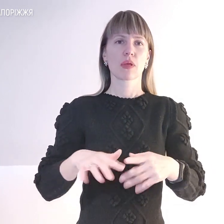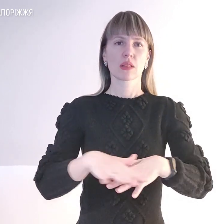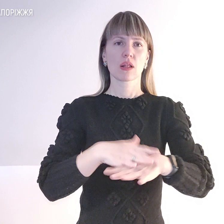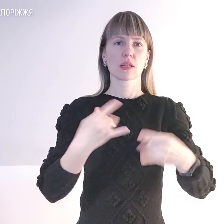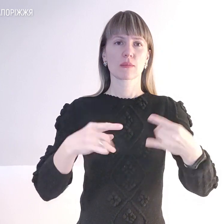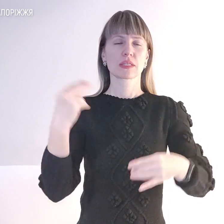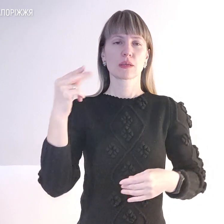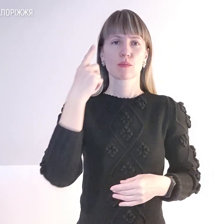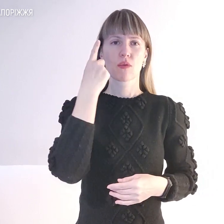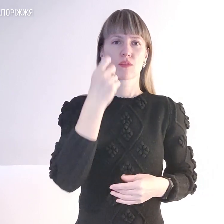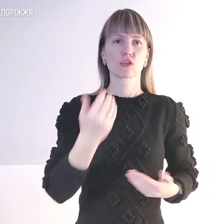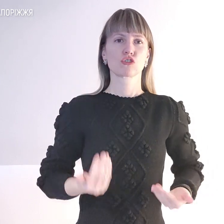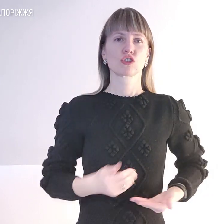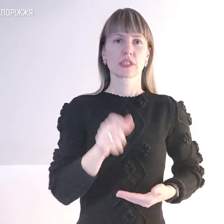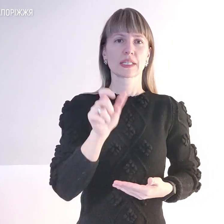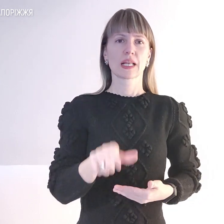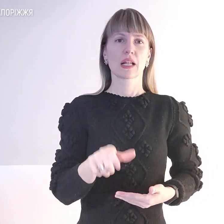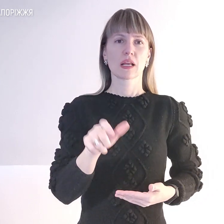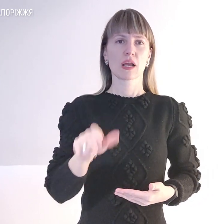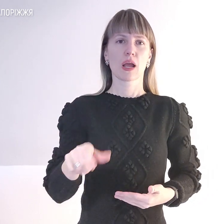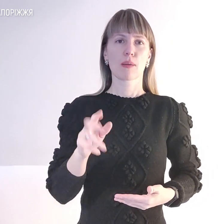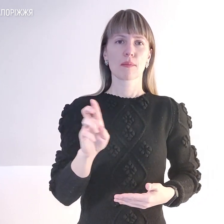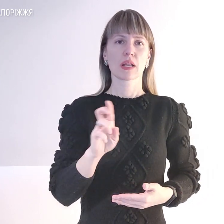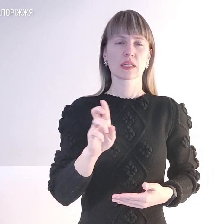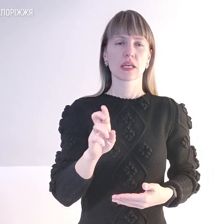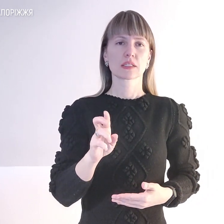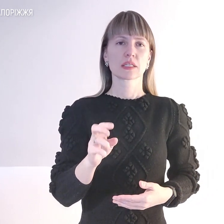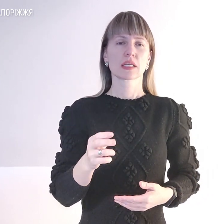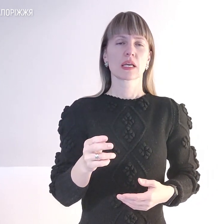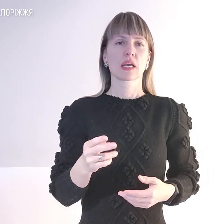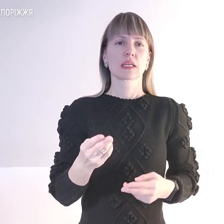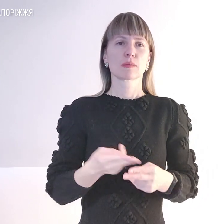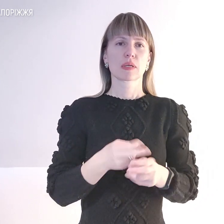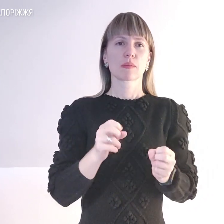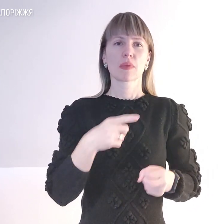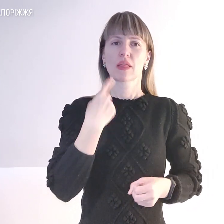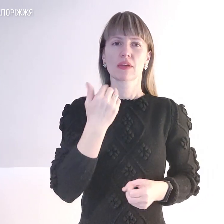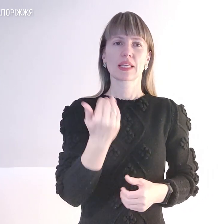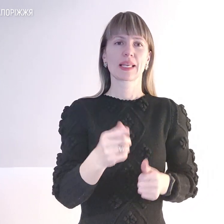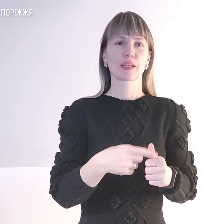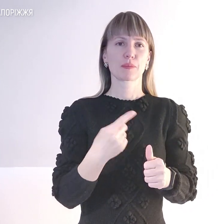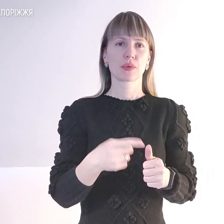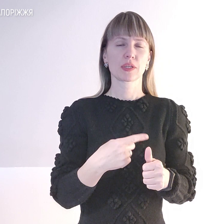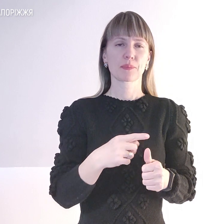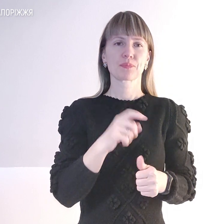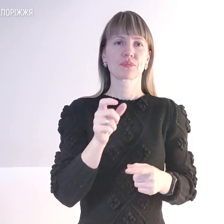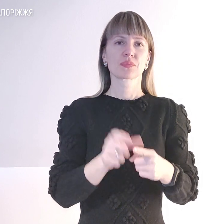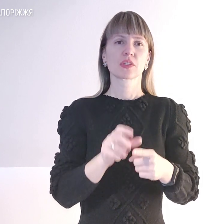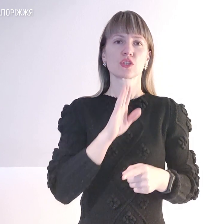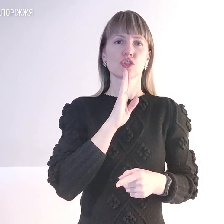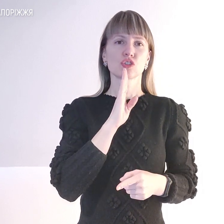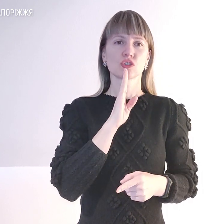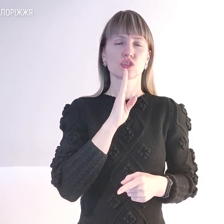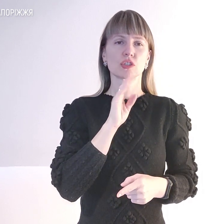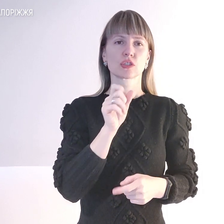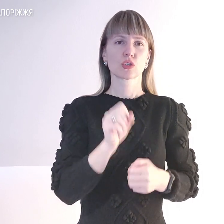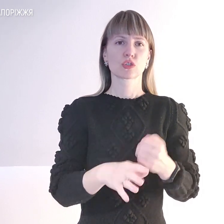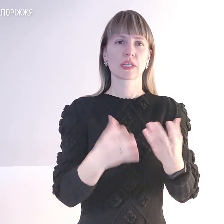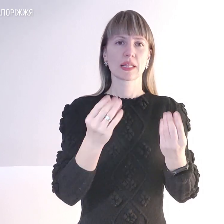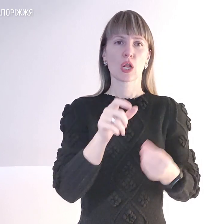Запоріжжя повідомила жителька Бердянська. З міркувань безпеки ми не називаємо її імені. За словами жінки, з кожним днем людей виходить